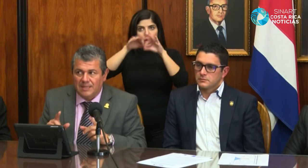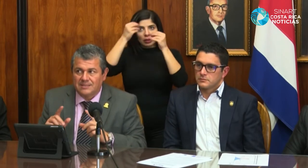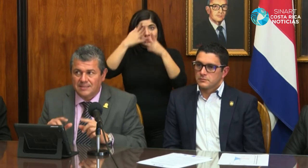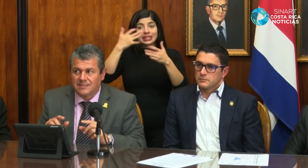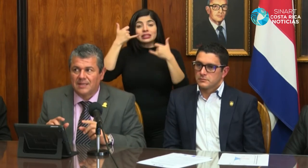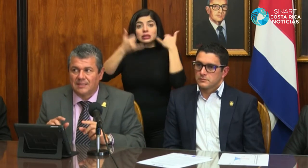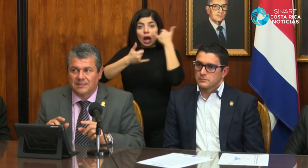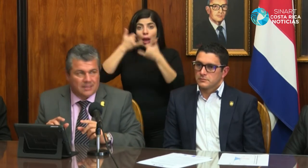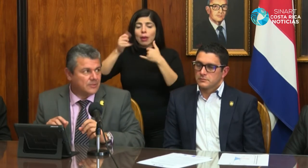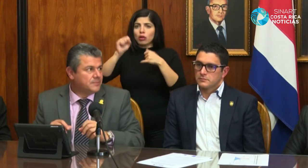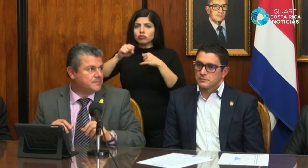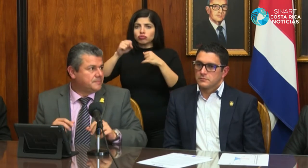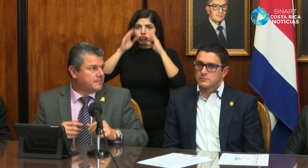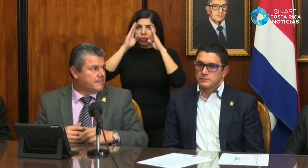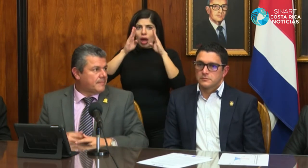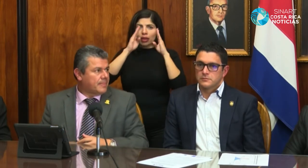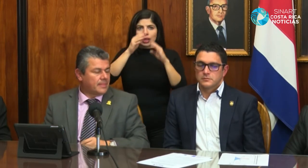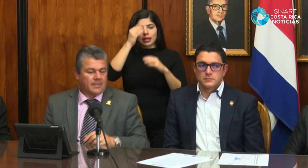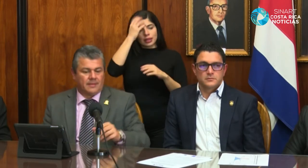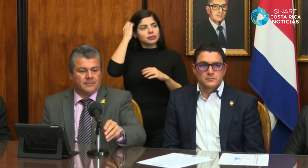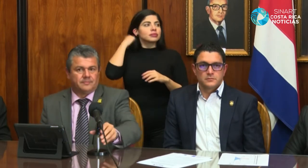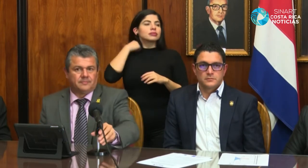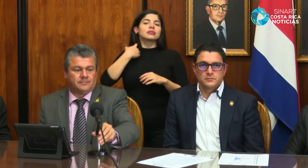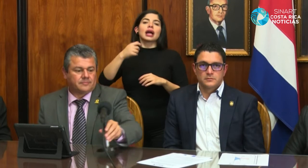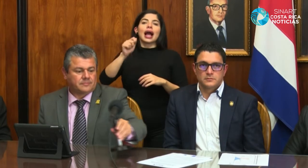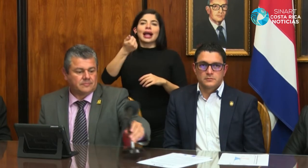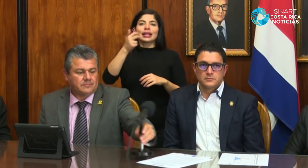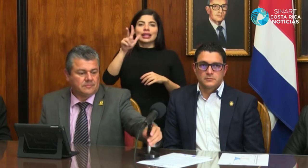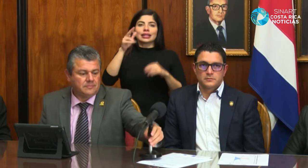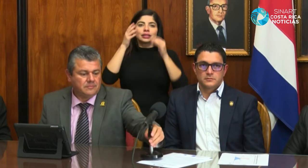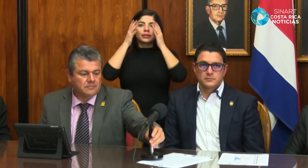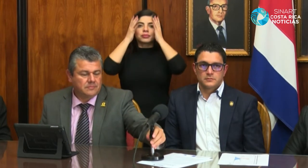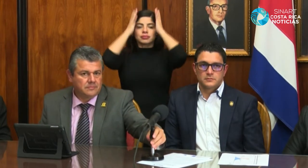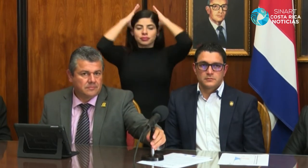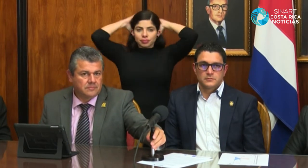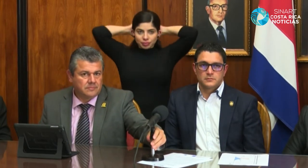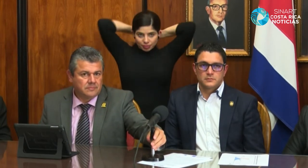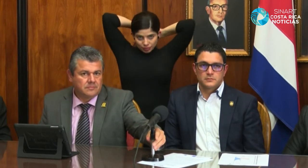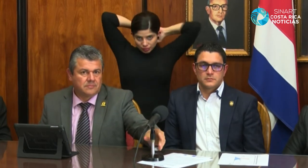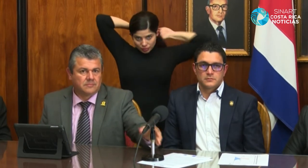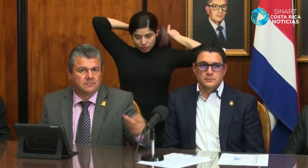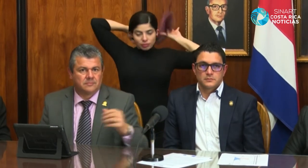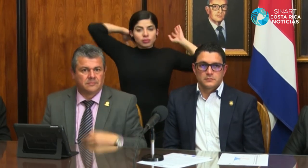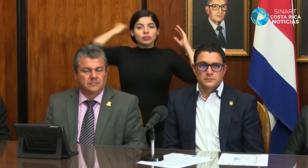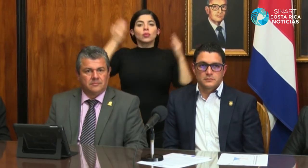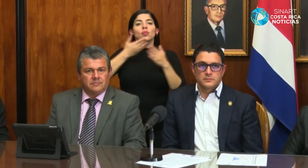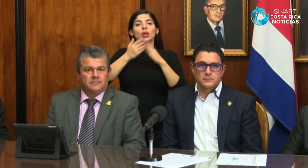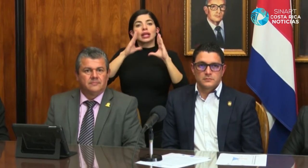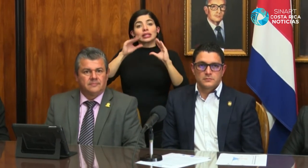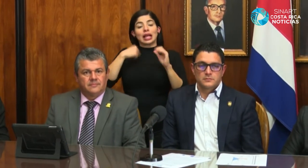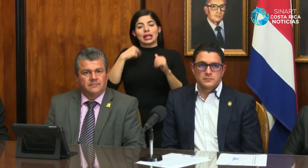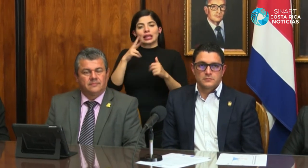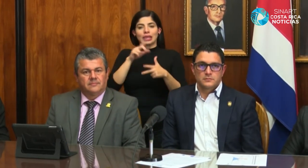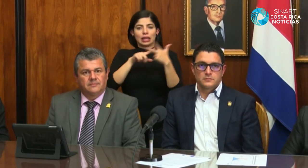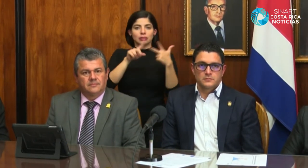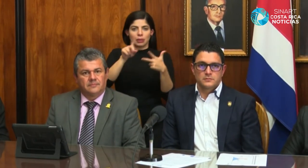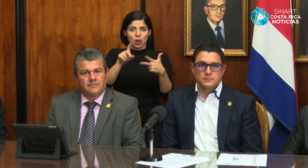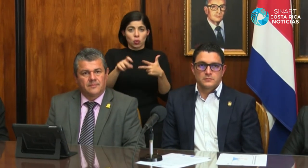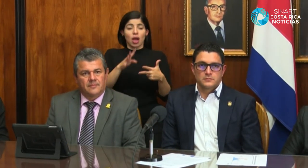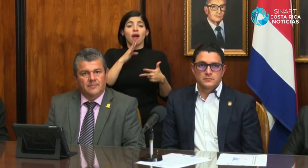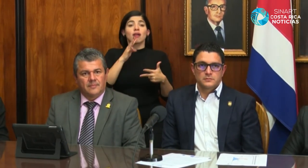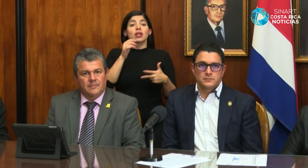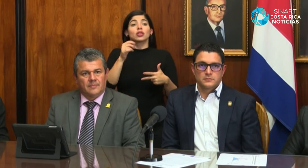las llamadas sí se están atendiendo. Canal 13. Buenas tardes. Yo tenía tres consultas. La primera, ayer se habló de que los